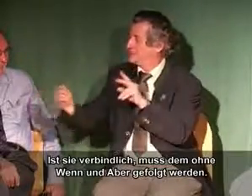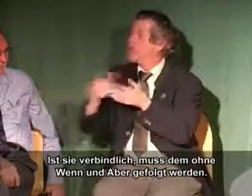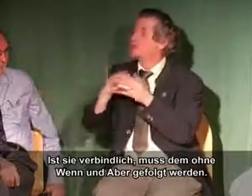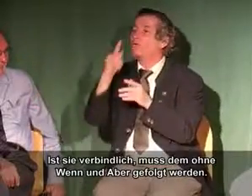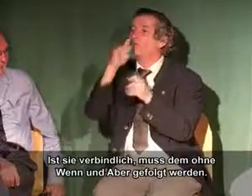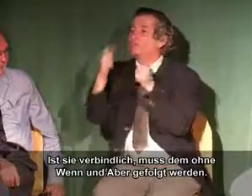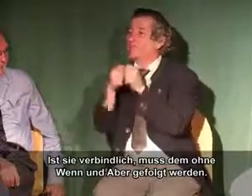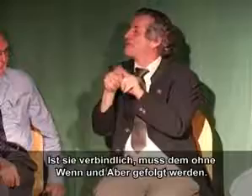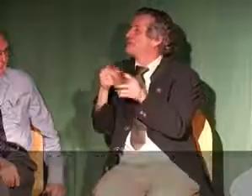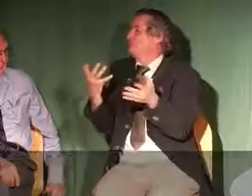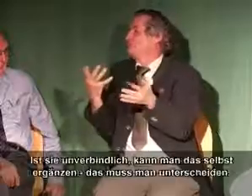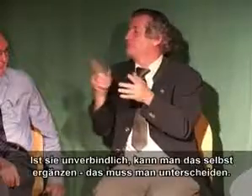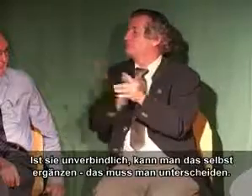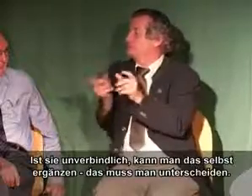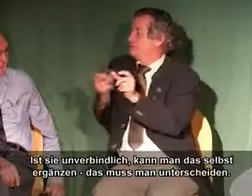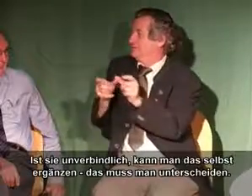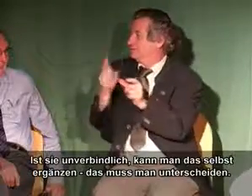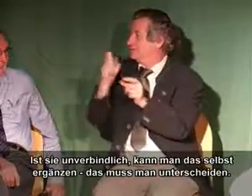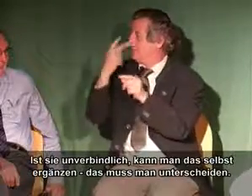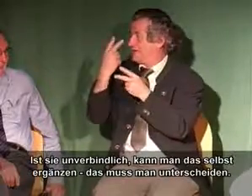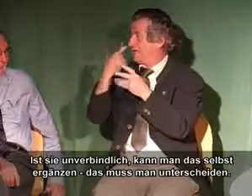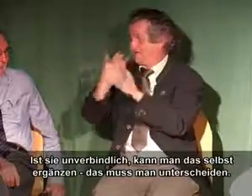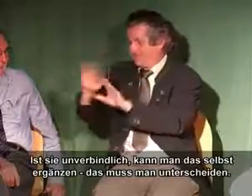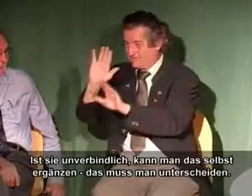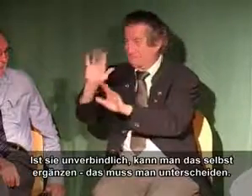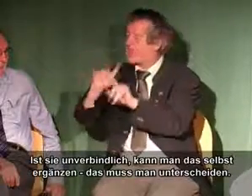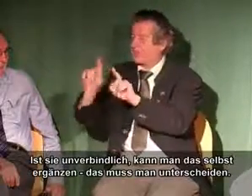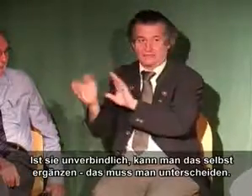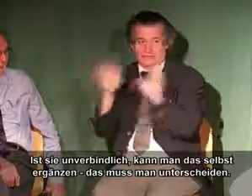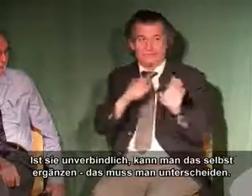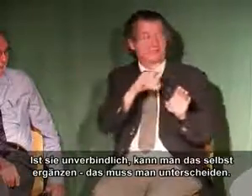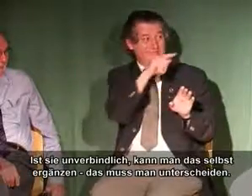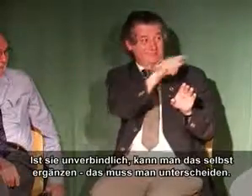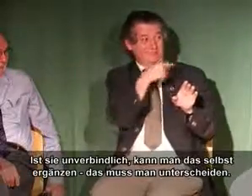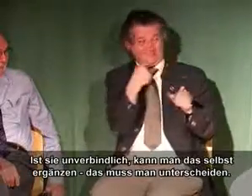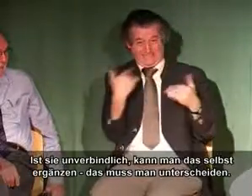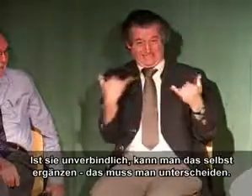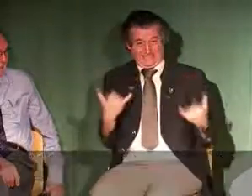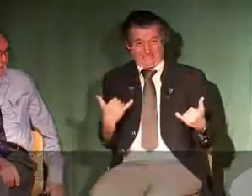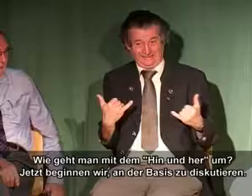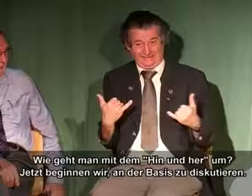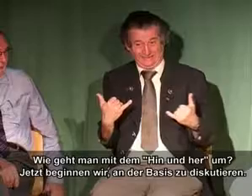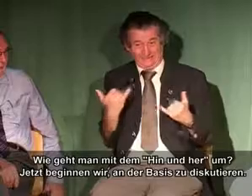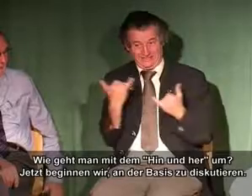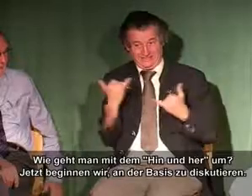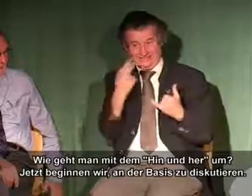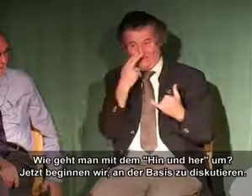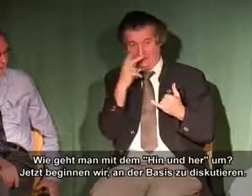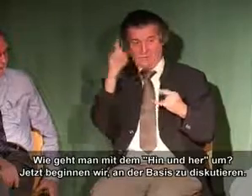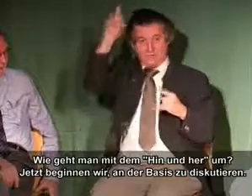gefolgt werden. Ist sie unverbindlich, kann man das selbst ergänzen. Und das muss man unterscheiden. Wie geht man mit dem Hin